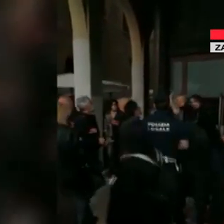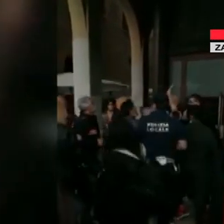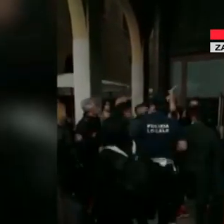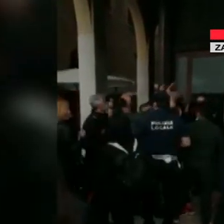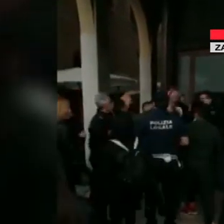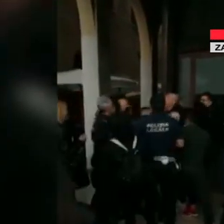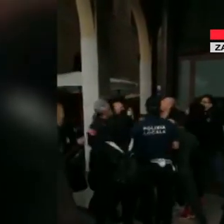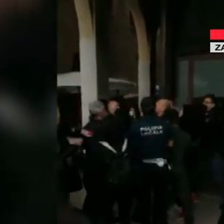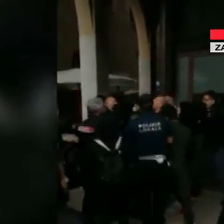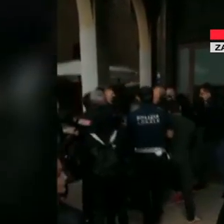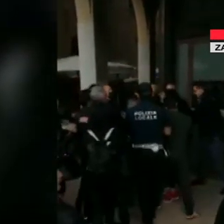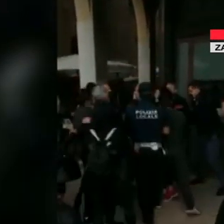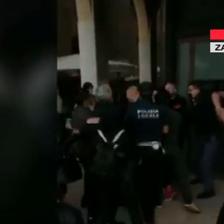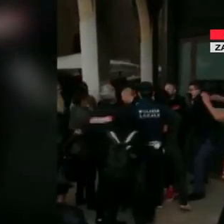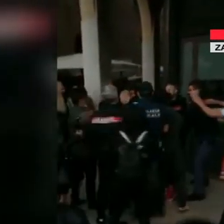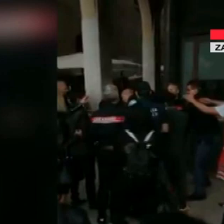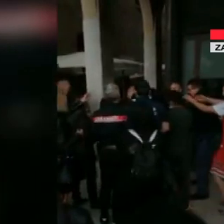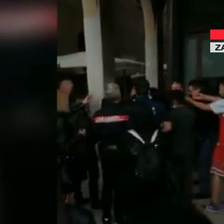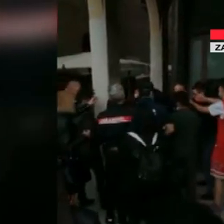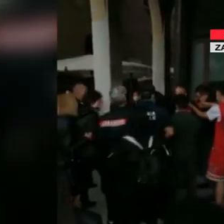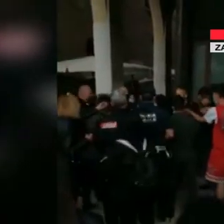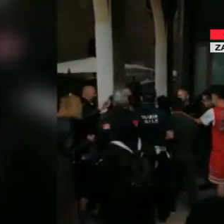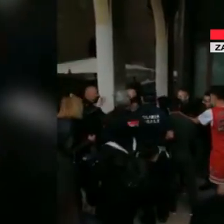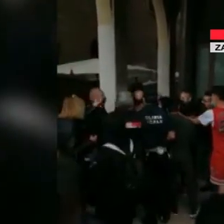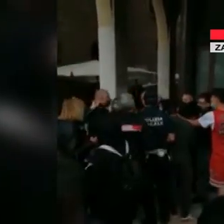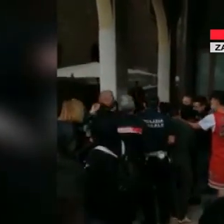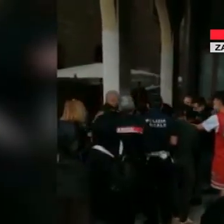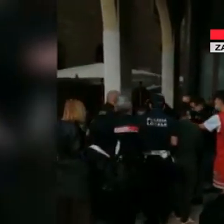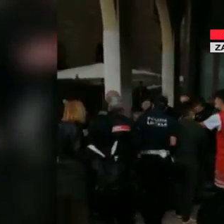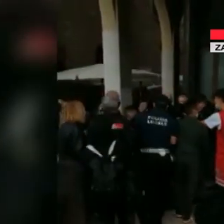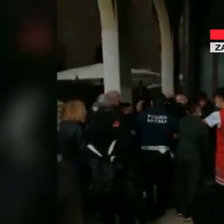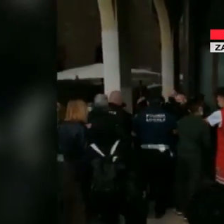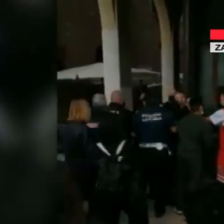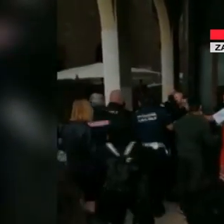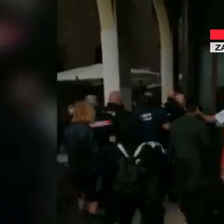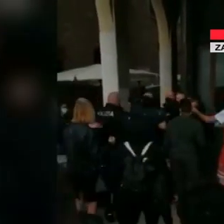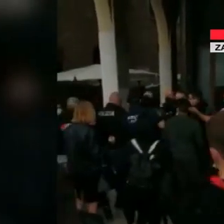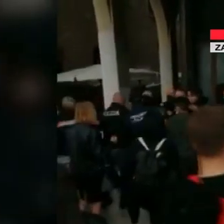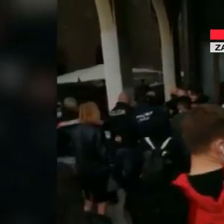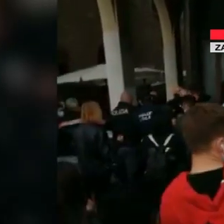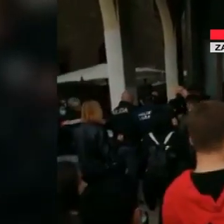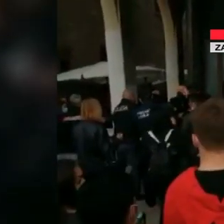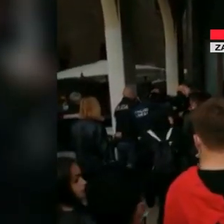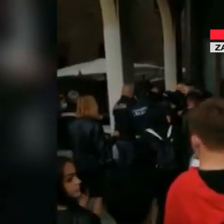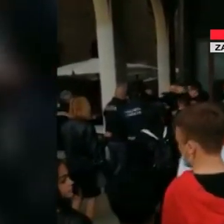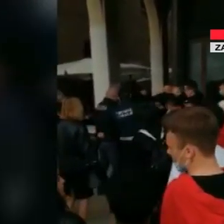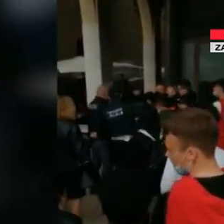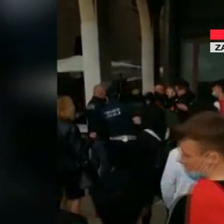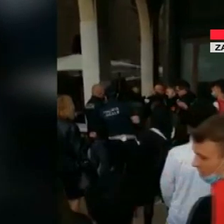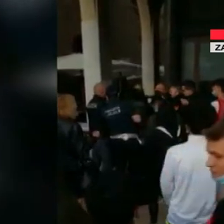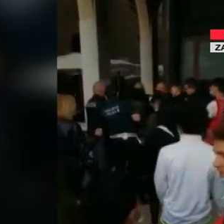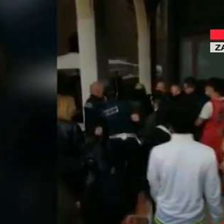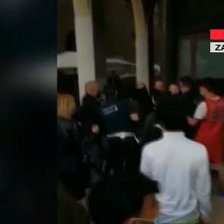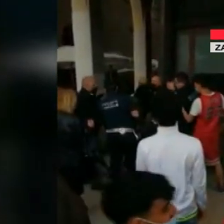è cominciato quando una ragazza in forte stato di agitazione, forse dovuto all'alcol o ad altre sostanze, ha iniziato a prendere a calci le vetrine